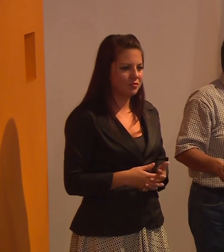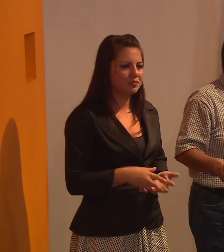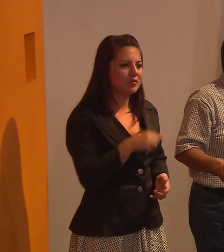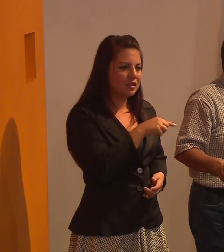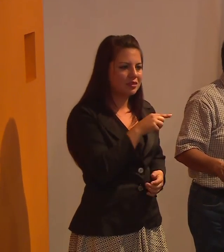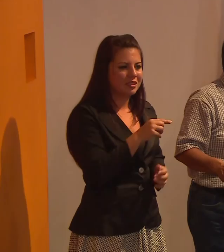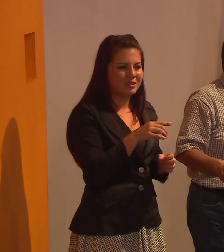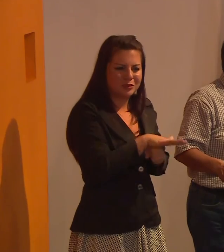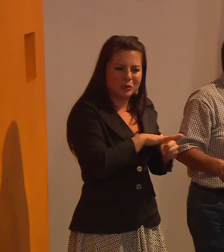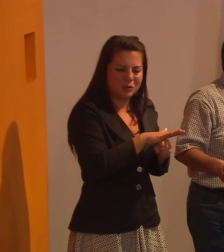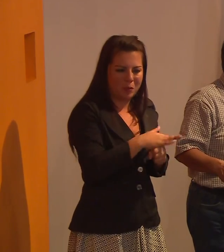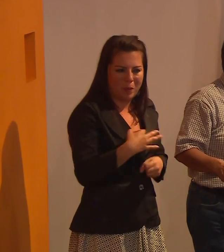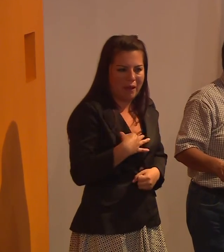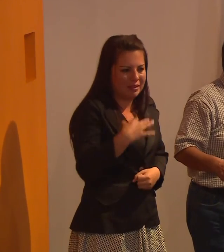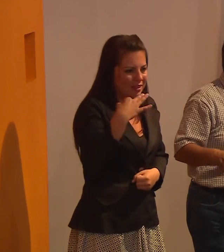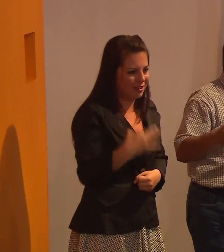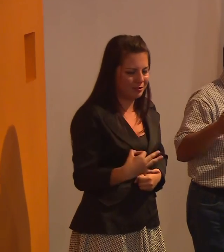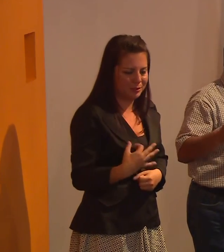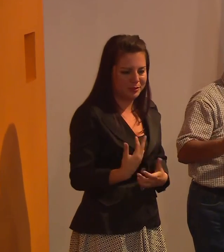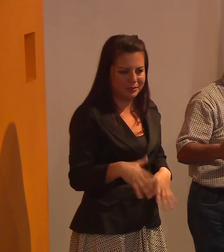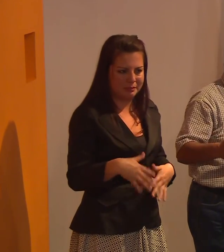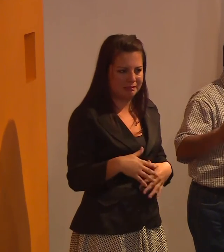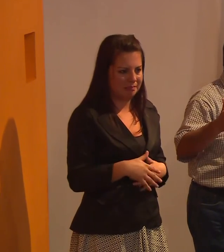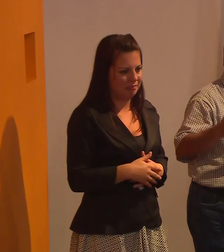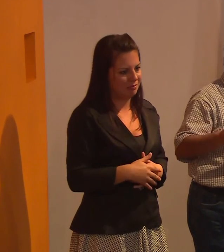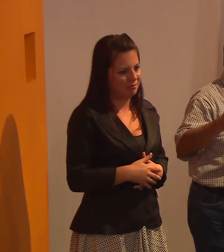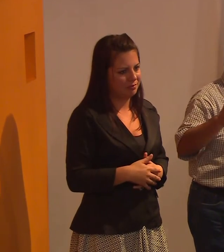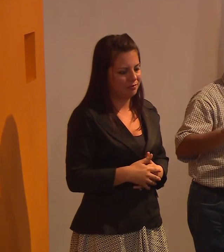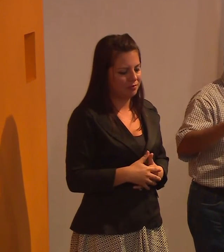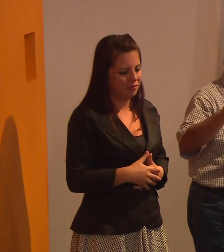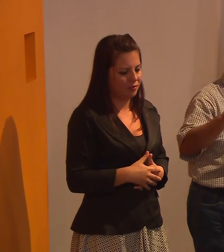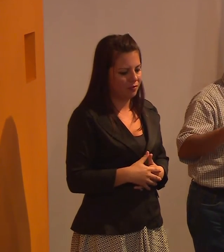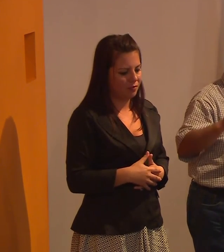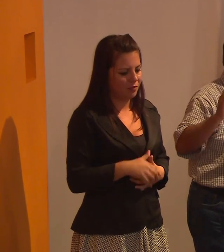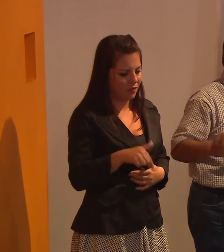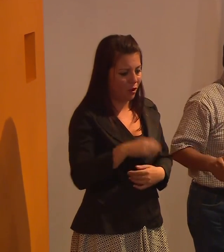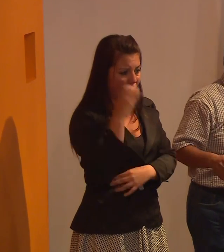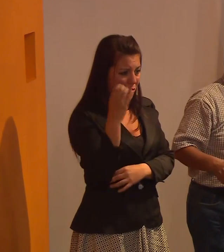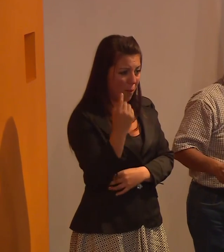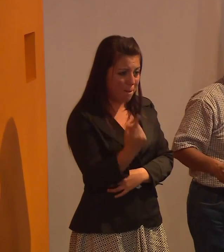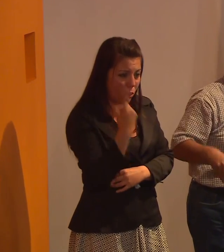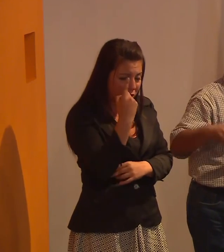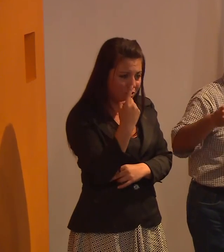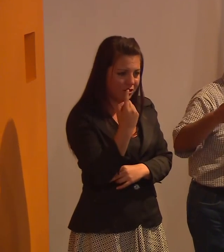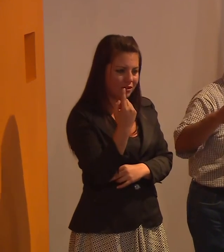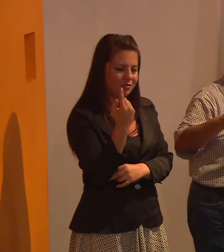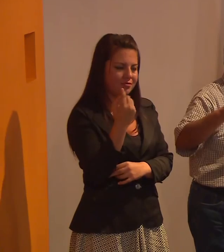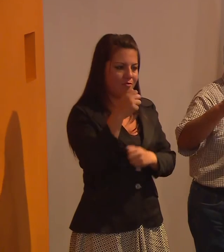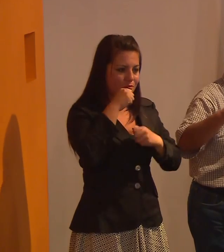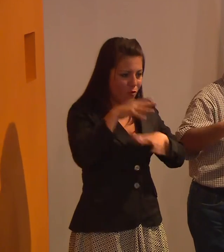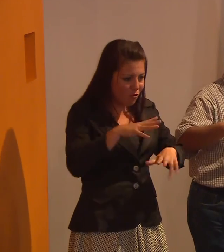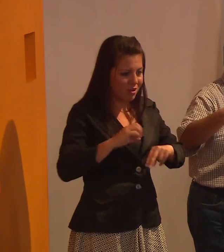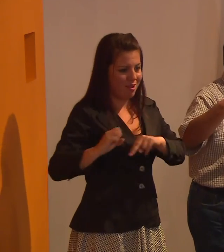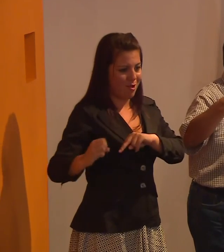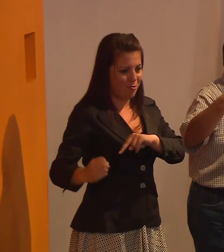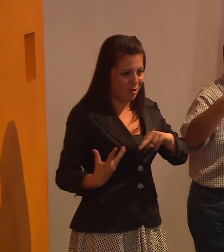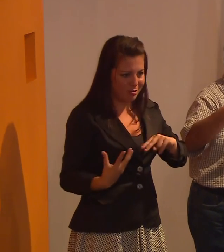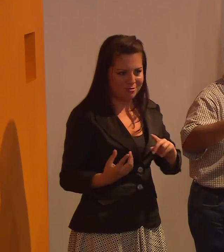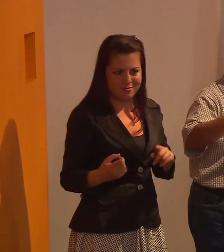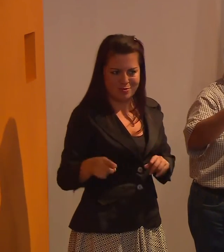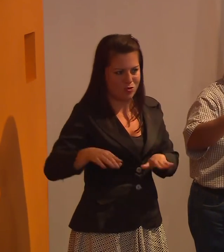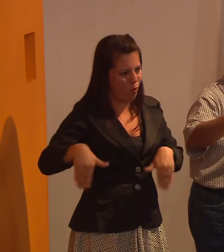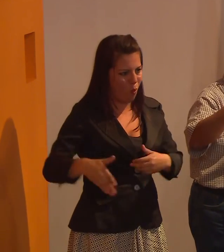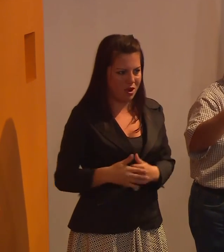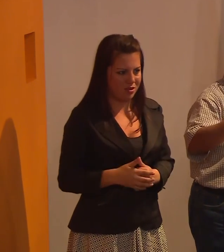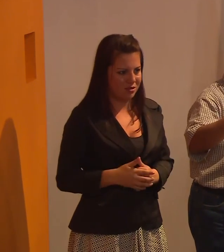ética muy de fondo, y es que en el país no existe política pública educativa. En el país existe política de